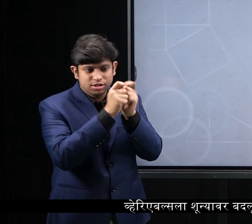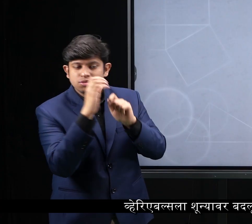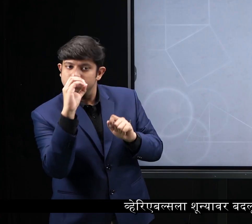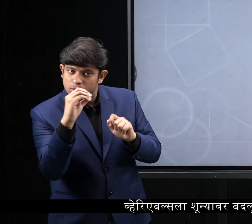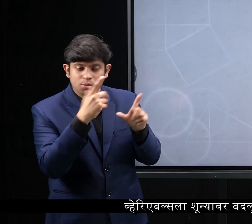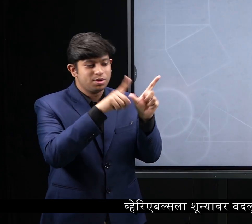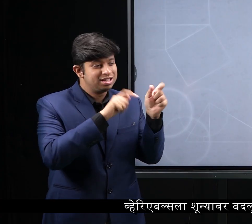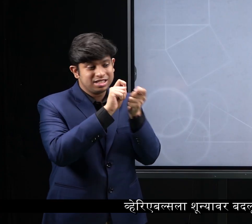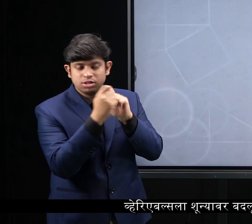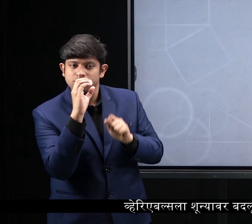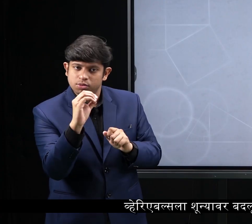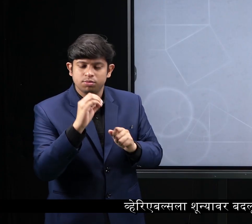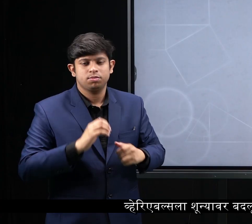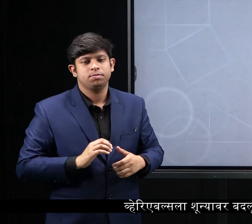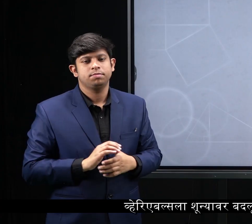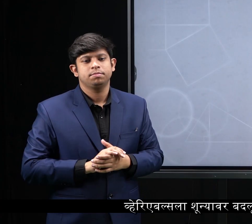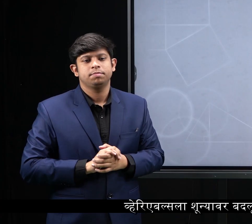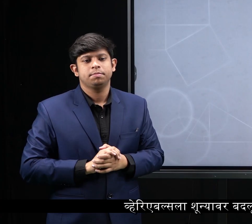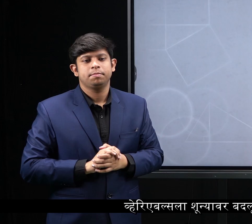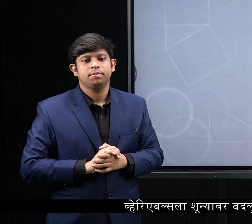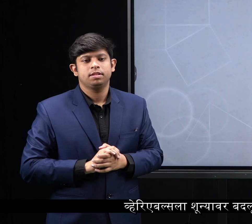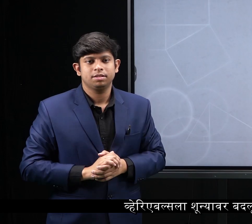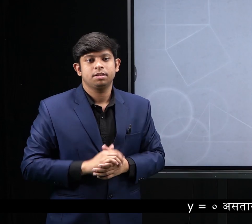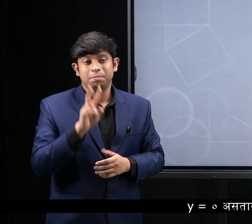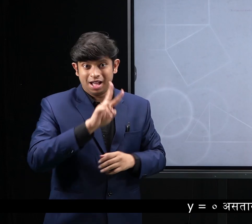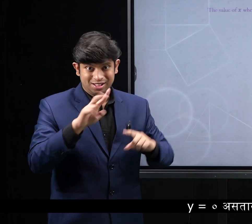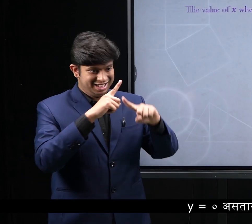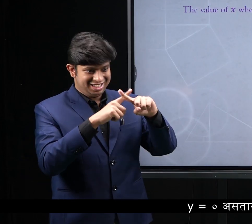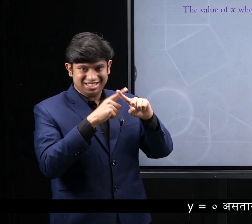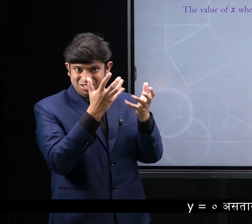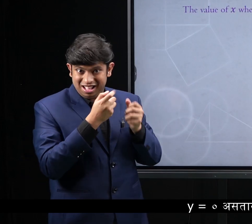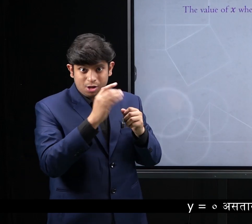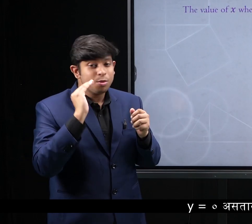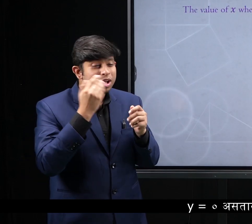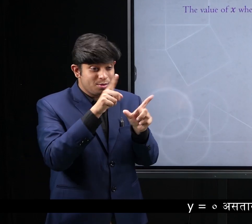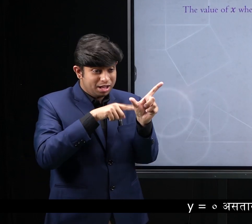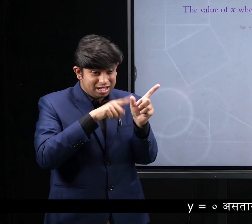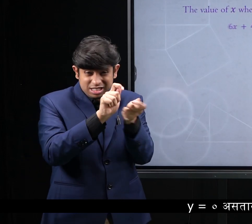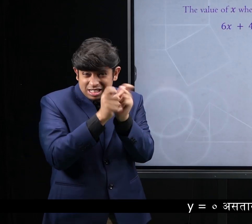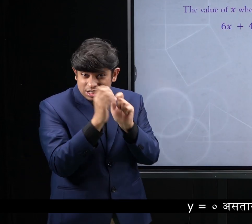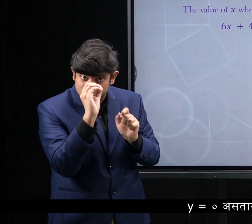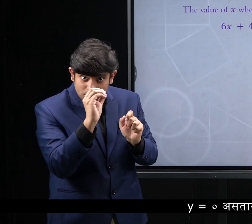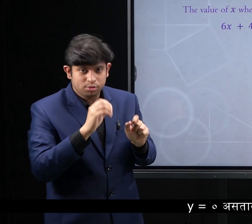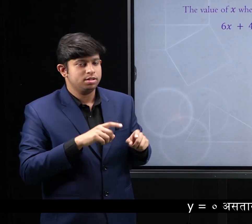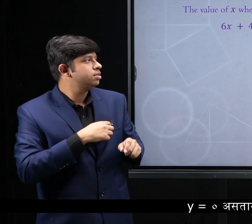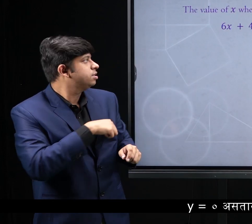शून्यावर बदलून हे समीकरण मांडता येते. y = 0 असताना x चे